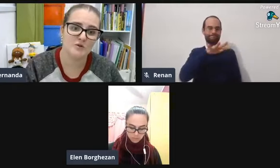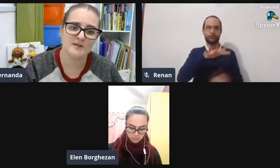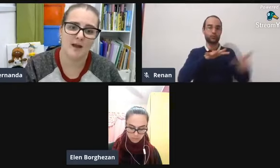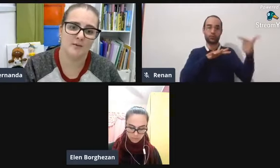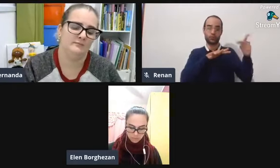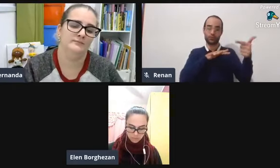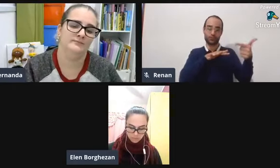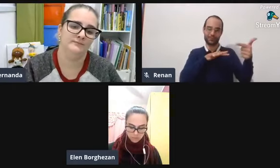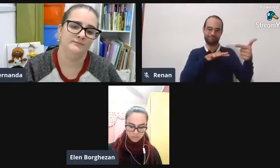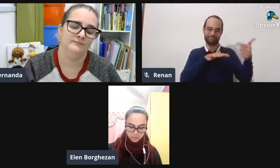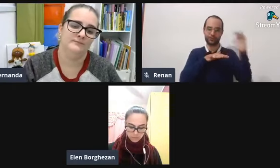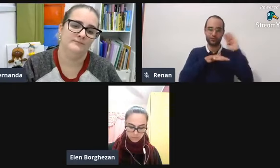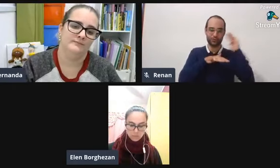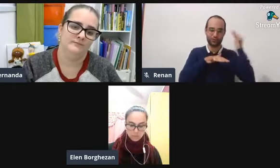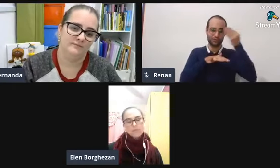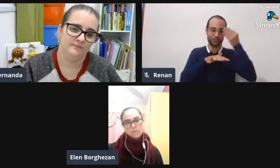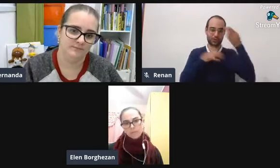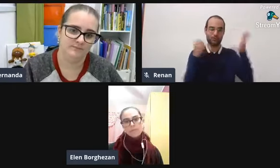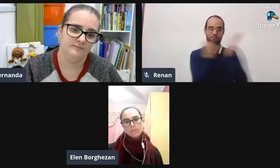de surdo-cego.